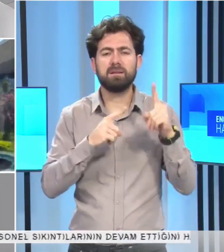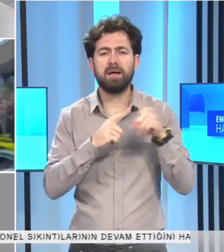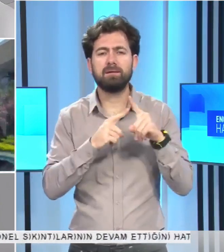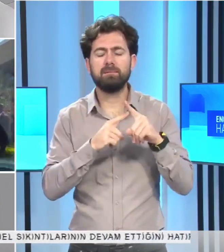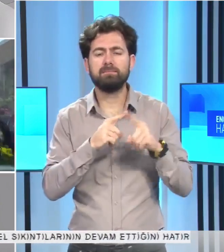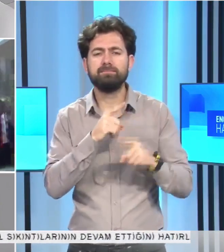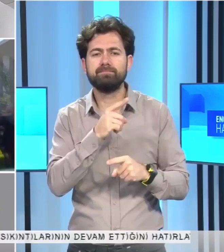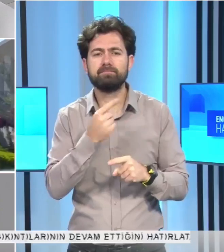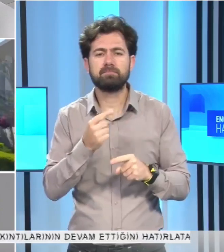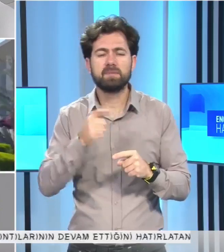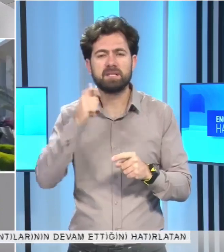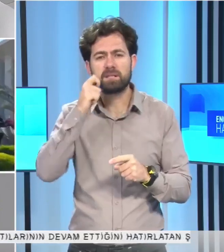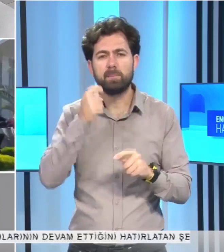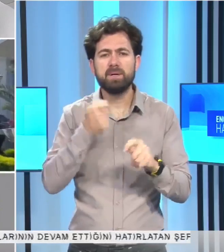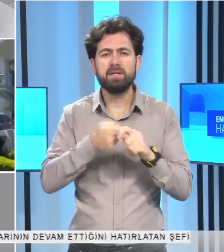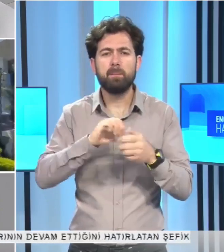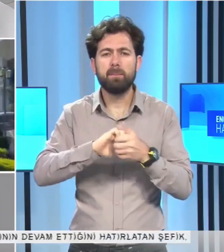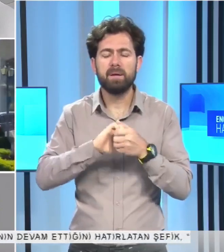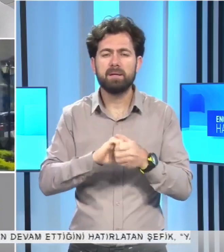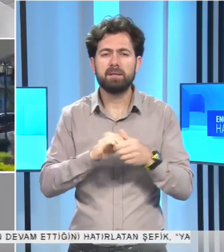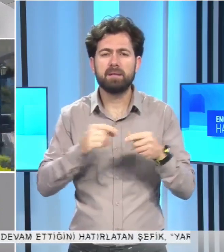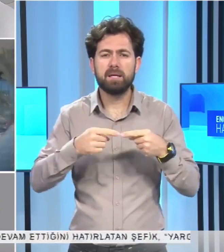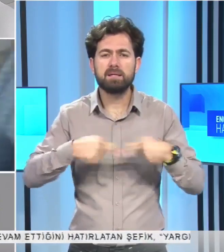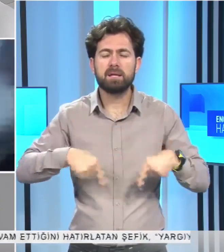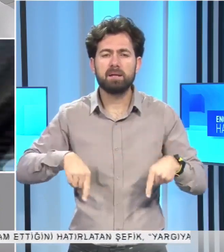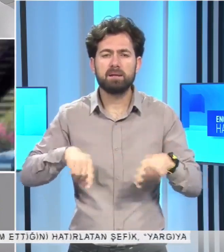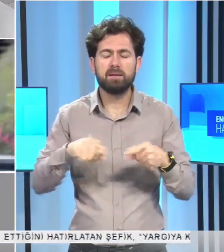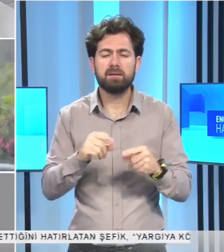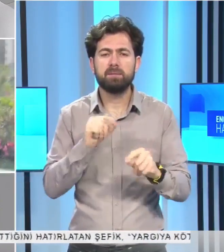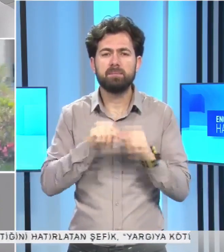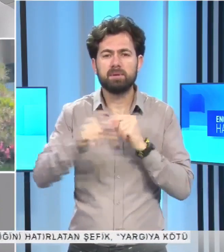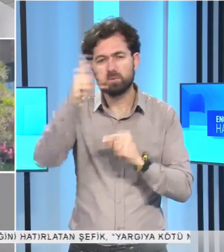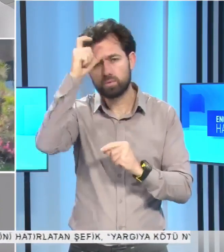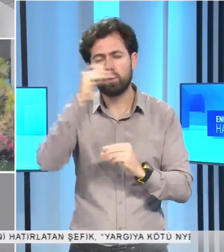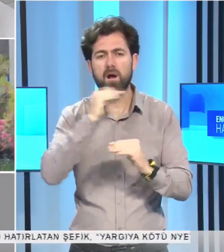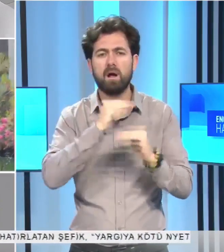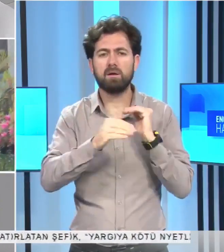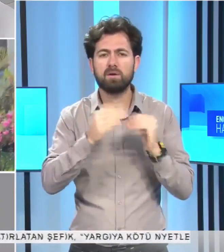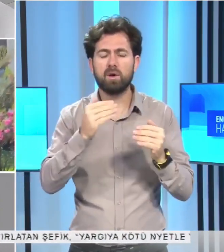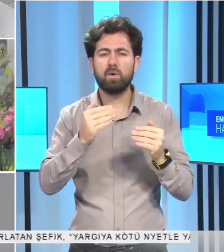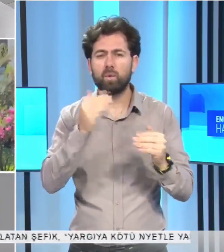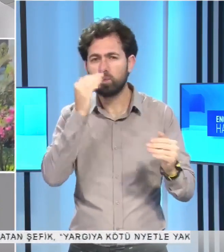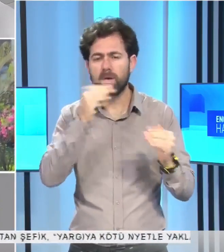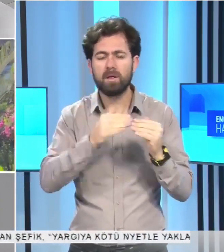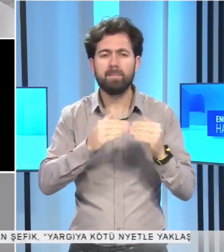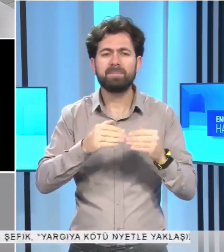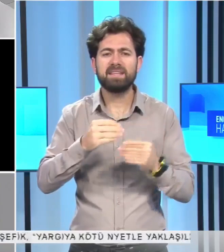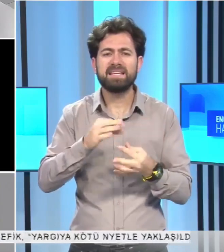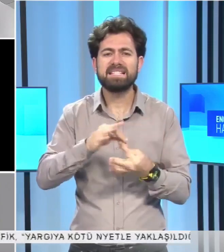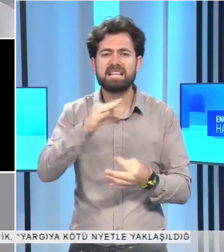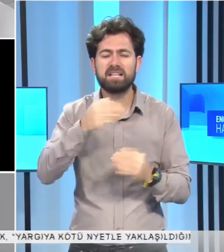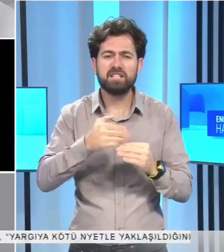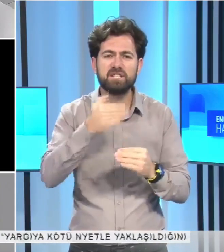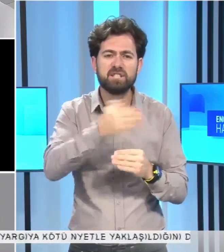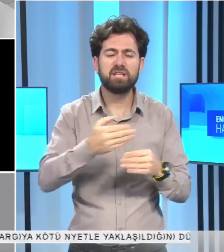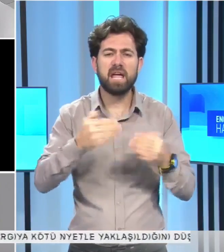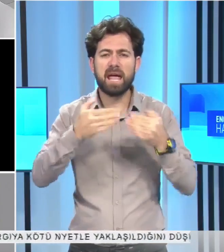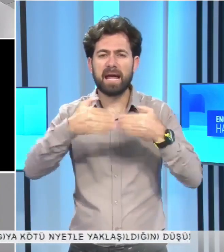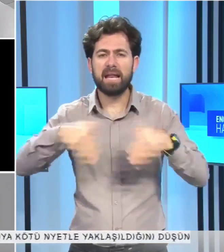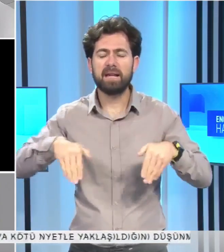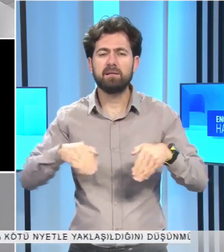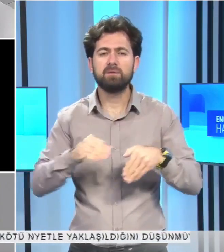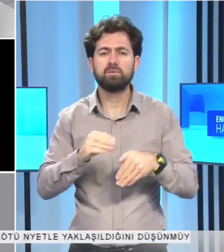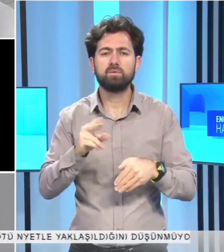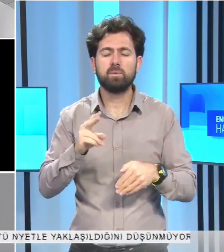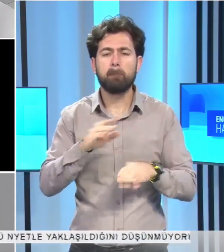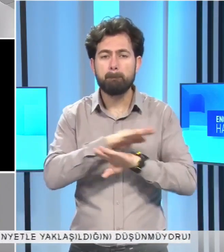Cumhurbaşkanı Tatar, İslam İşbirliği Teşkilatı'na Kıbrıs Türk halkına uygulanan insanlık dışı izolasyonların